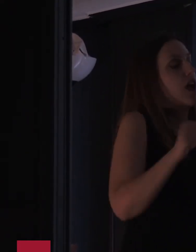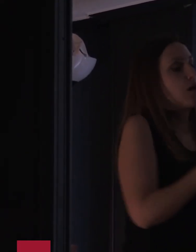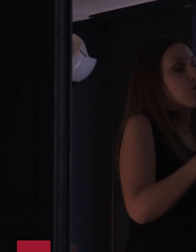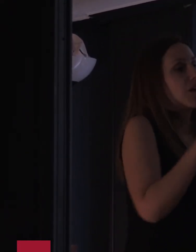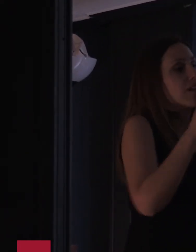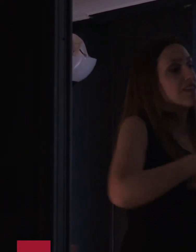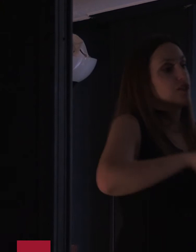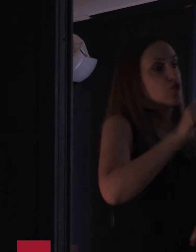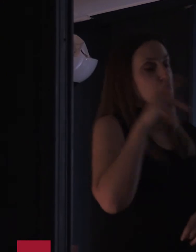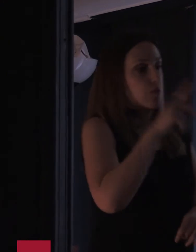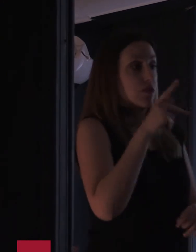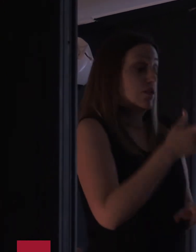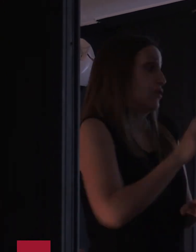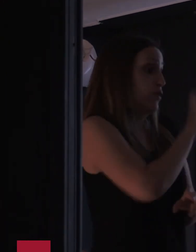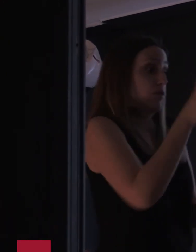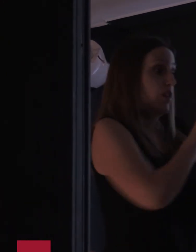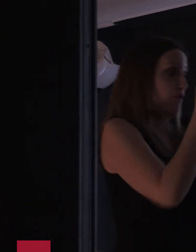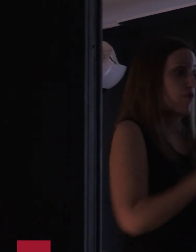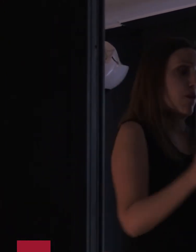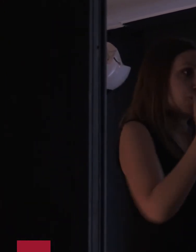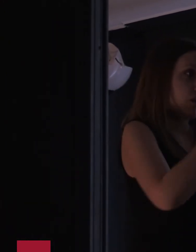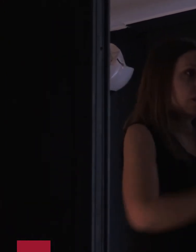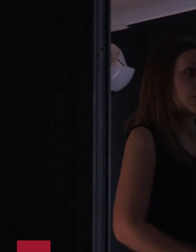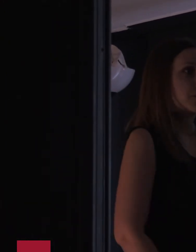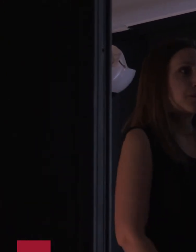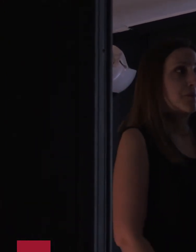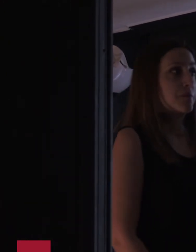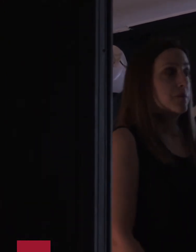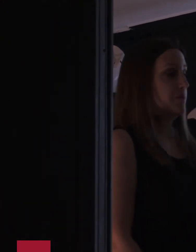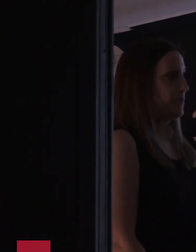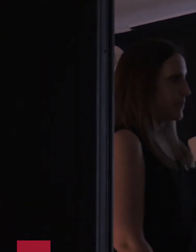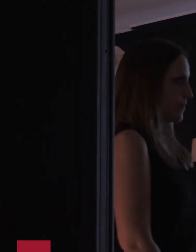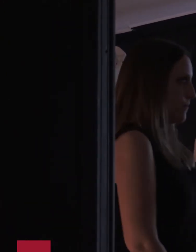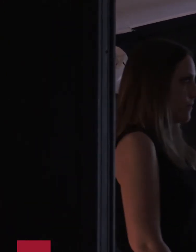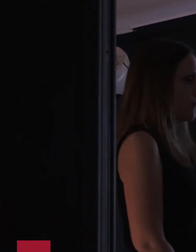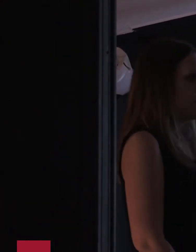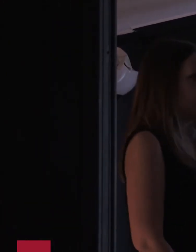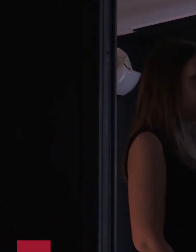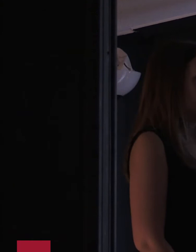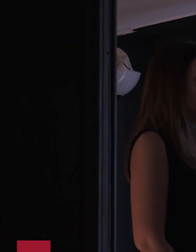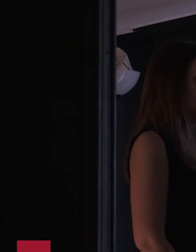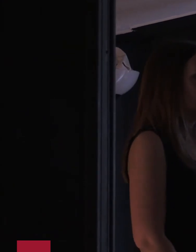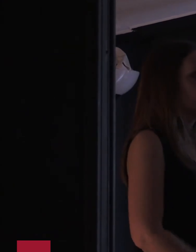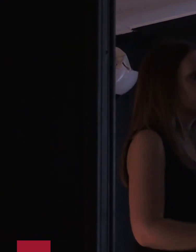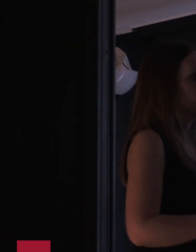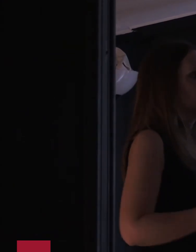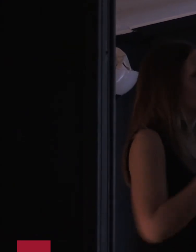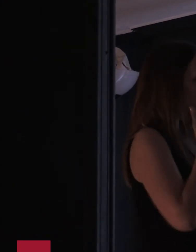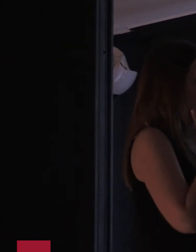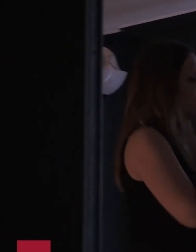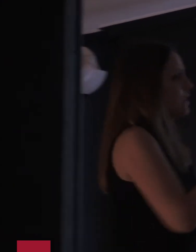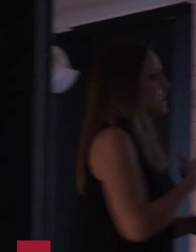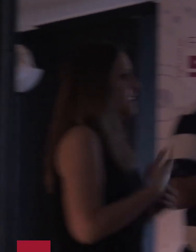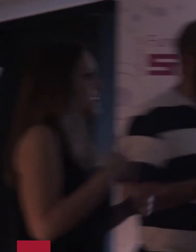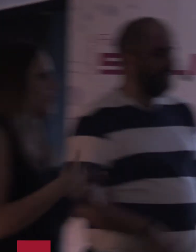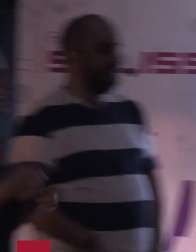Vale. diferencia? ¿Dónde están? A ver, todas estas cosas de